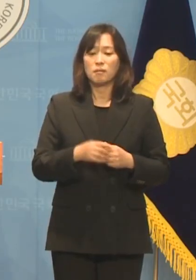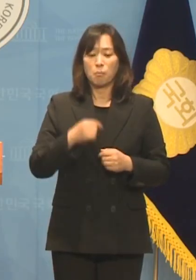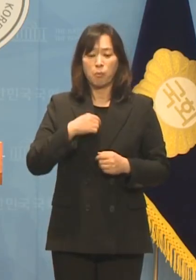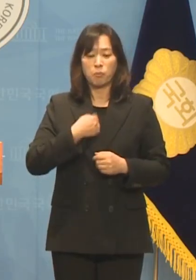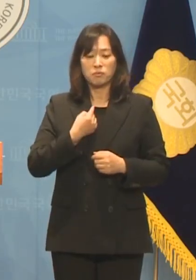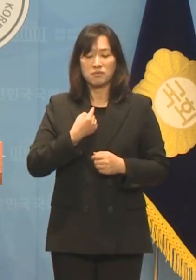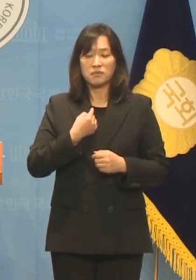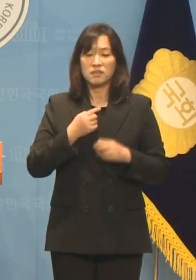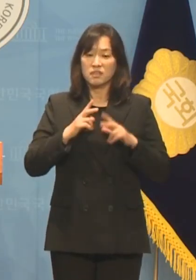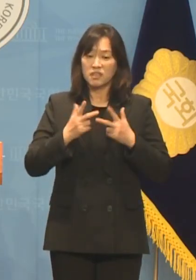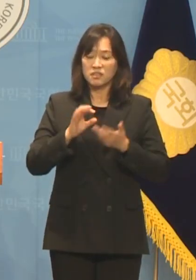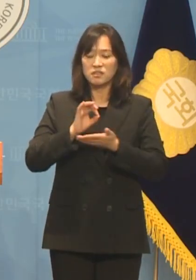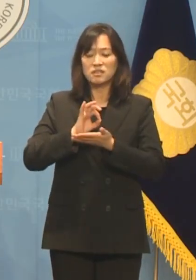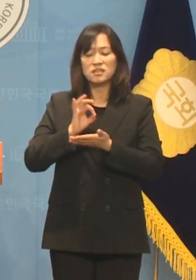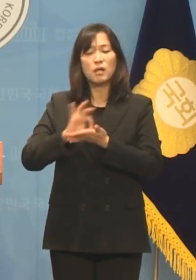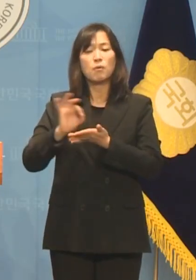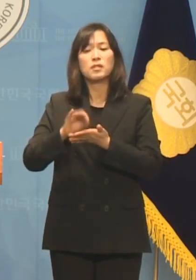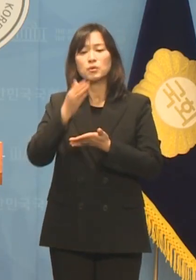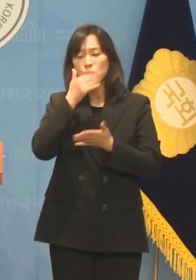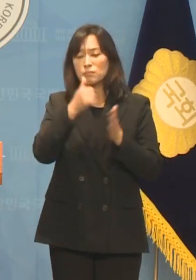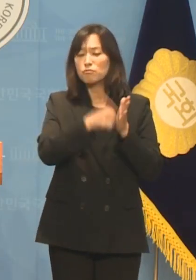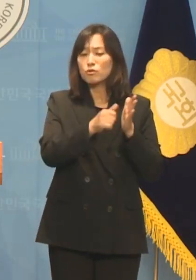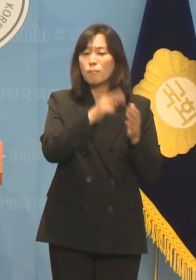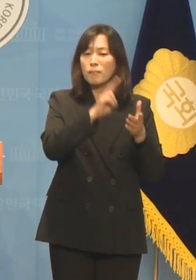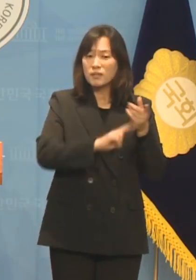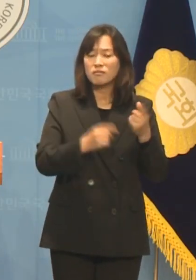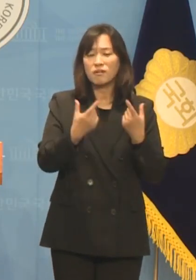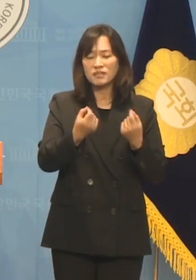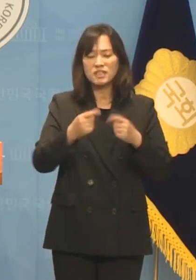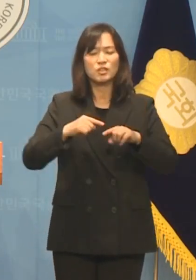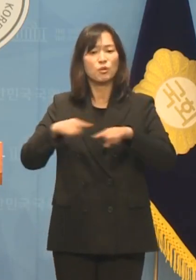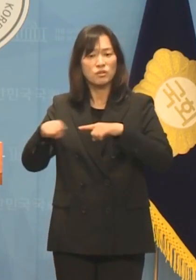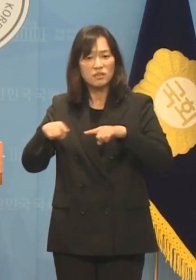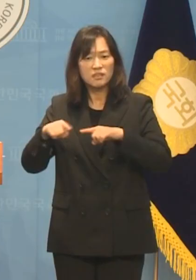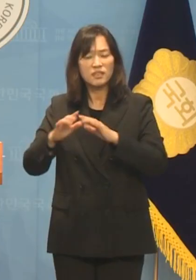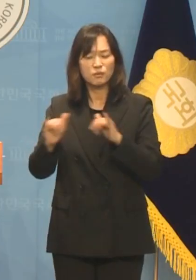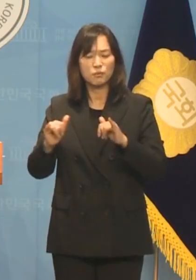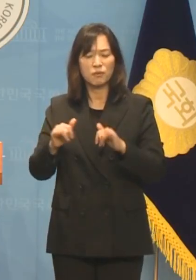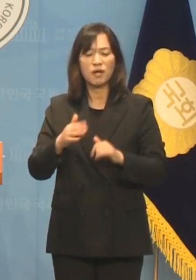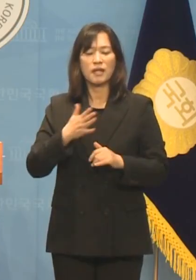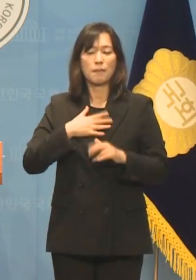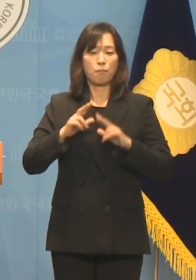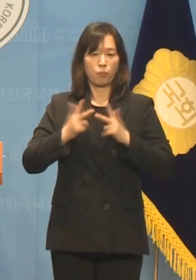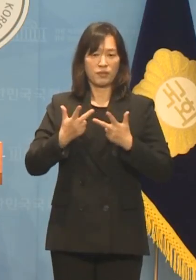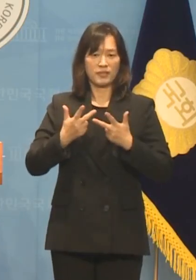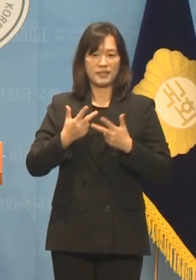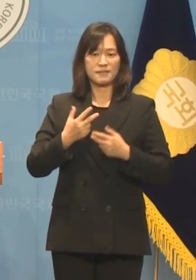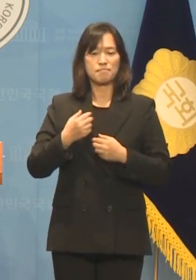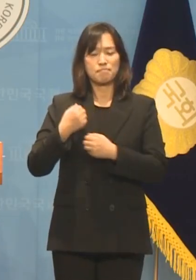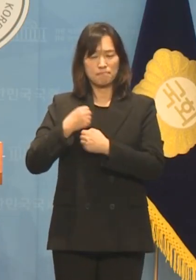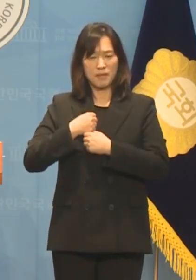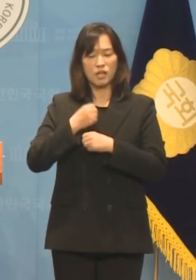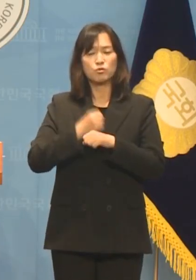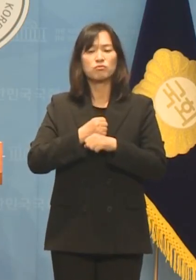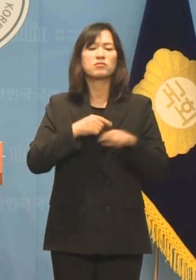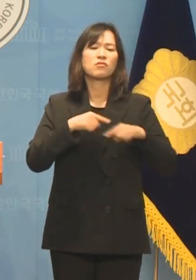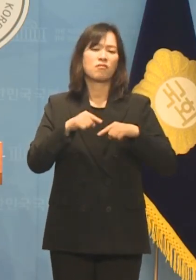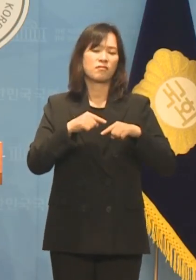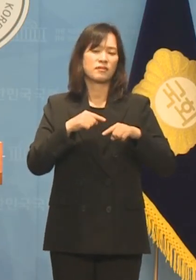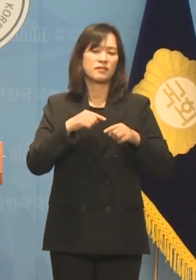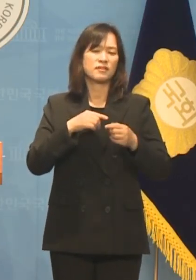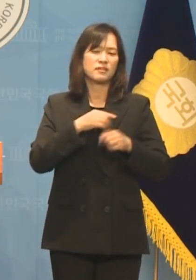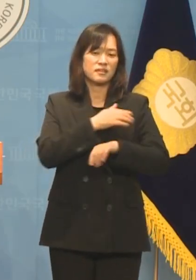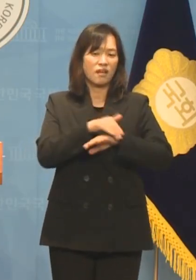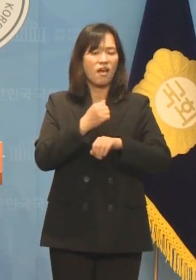쓸 수 있는 물건을 팔아야 하듯이 정치인은 본인이 지킬 수 있는 정책을 내놔야 합니다.